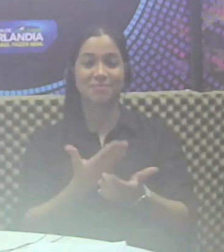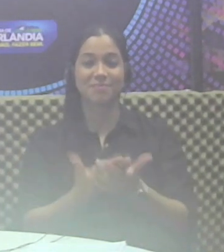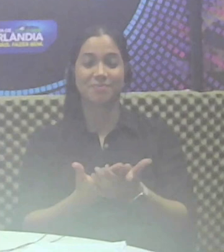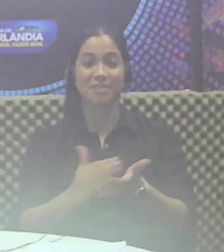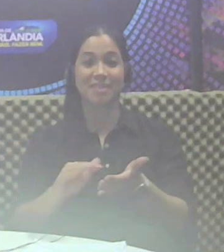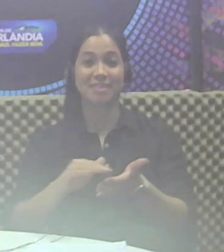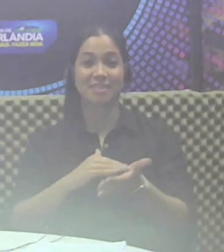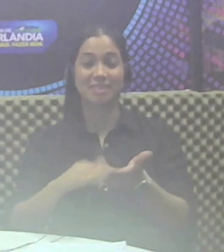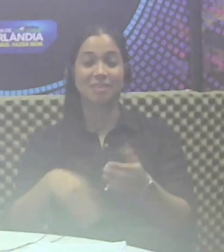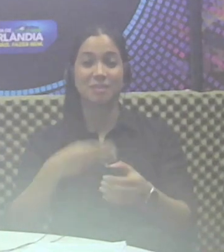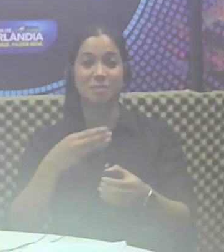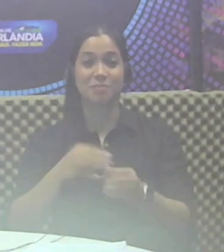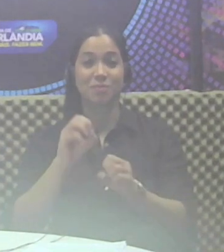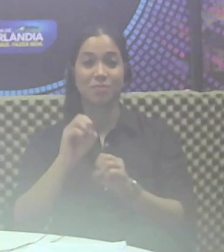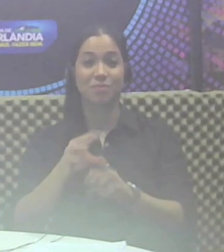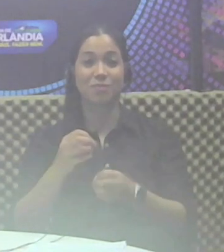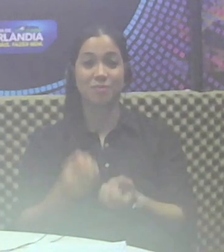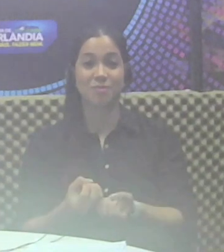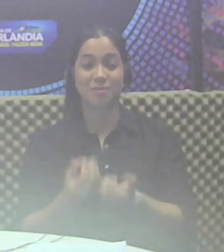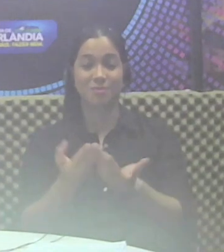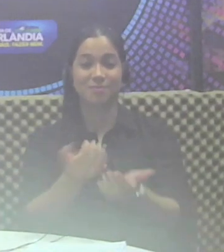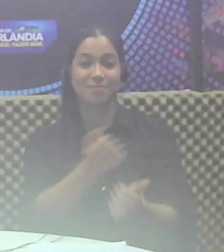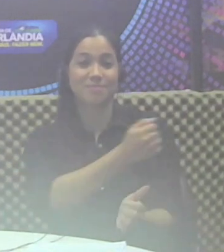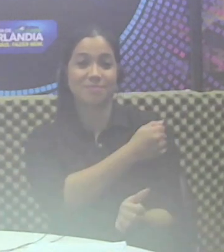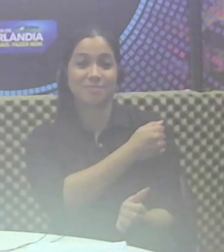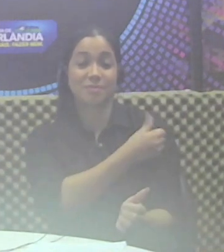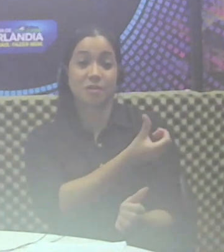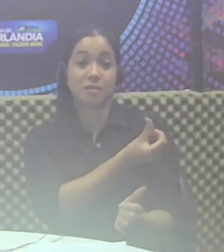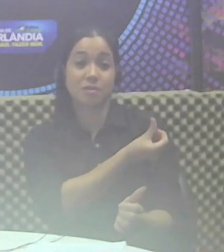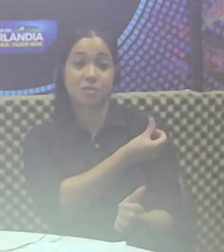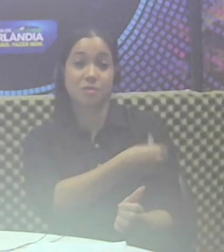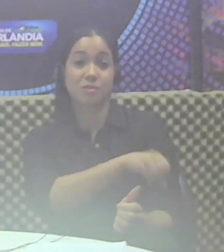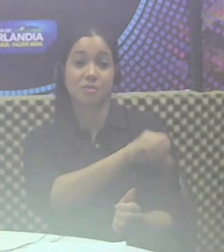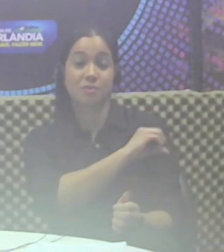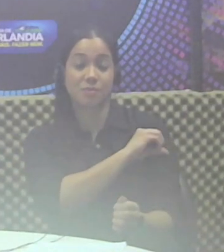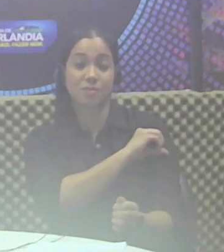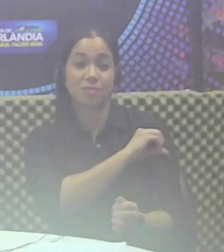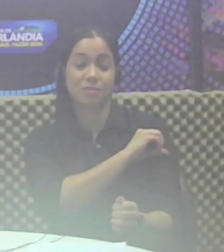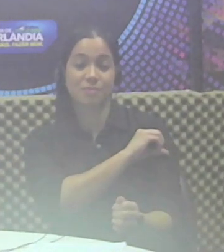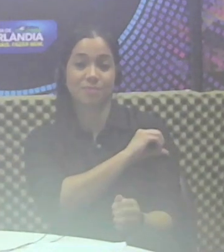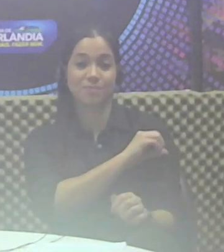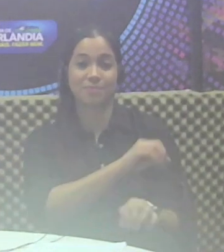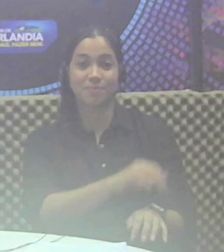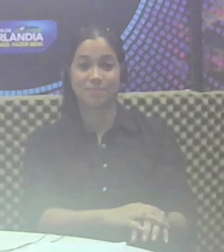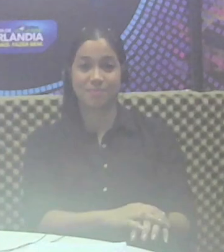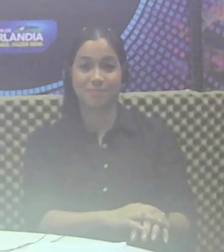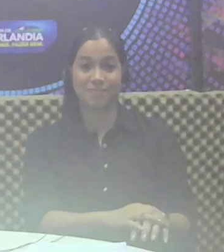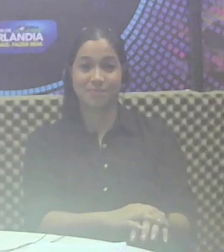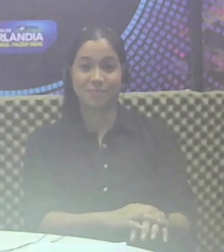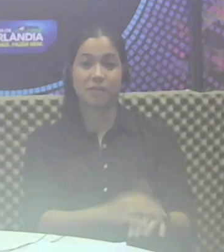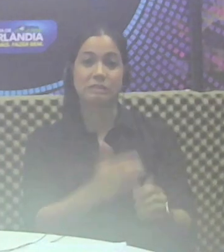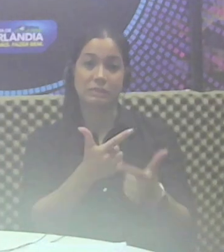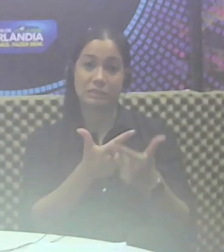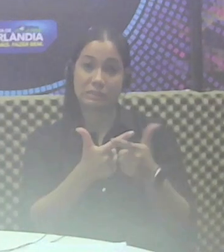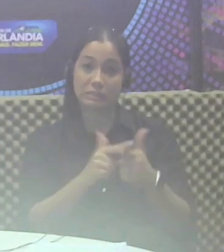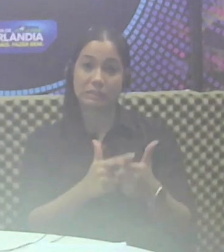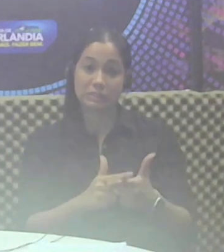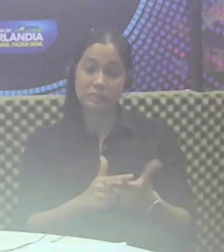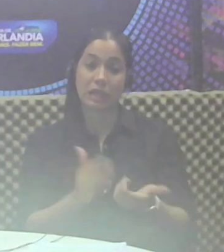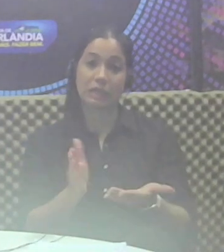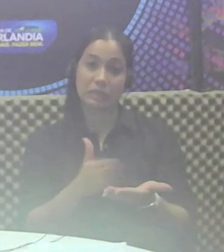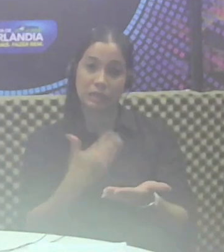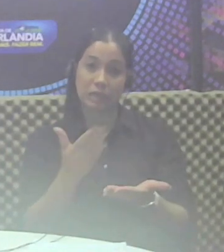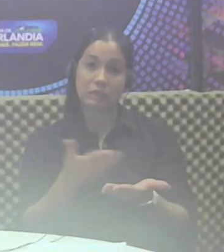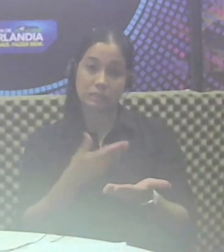de Educação aos estudantes do 6º ao 9º ano do ensino fundamental. Devido a problemas com os cadernos do